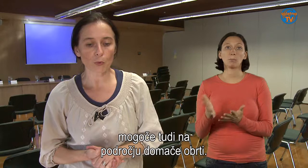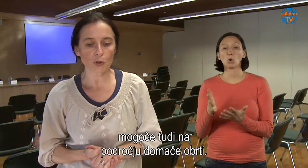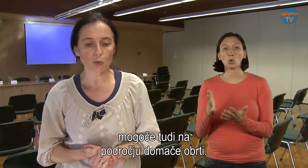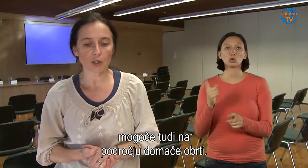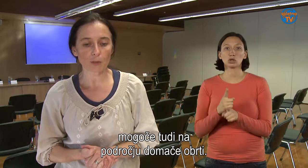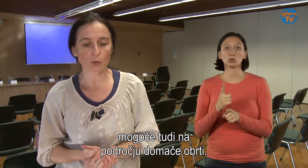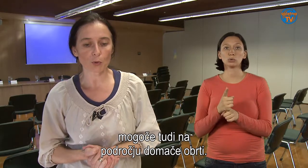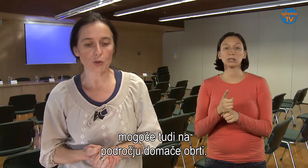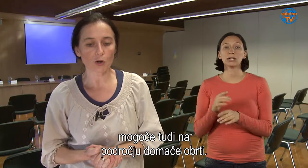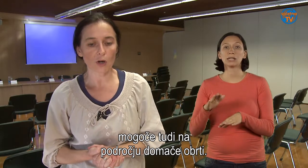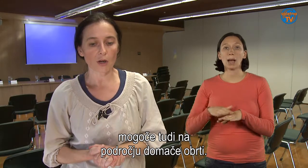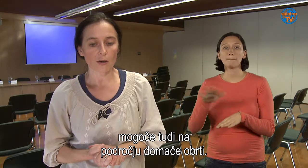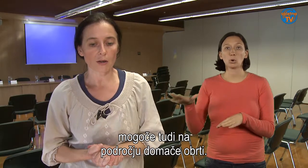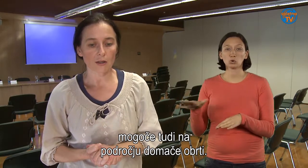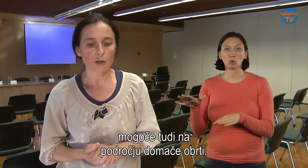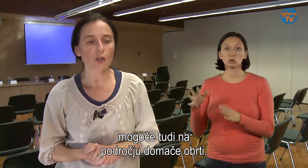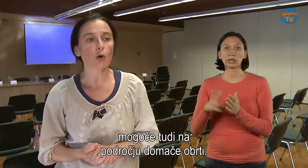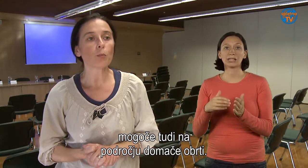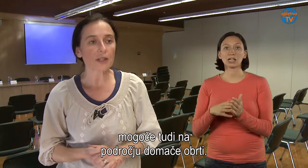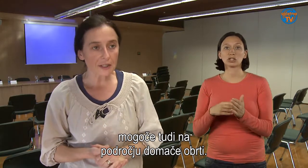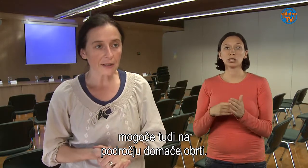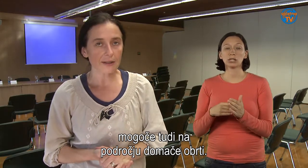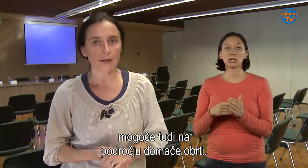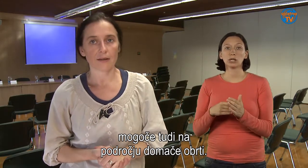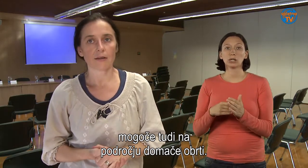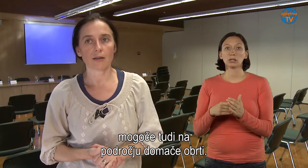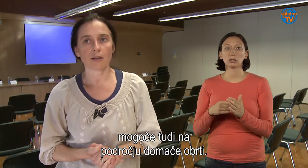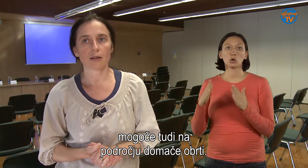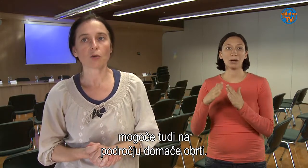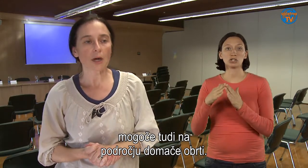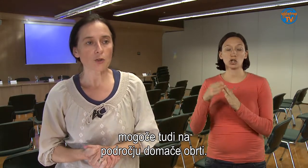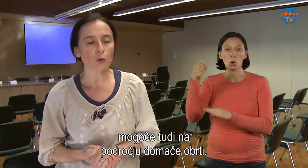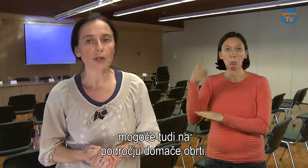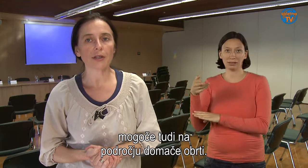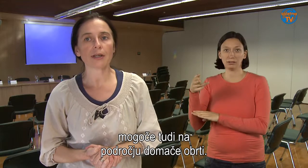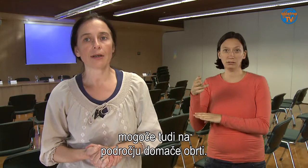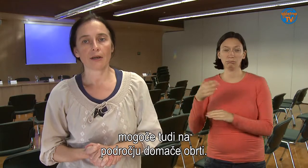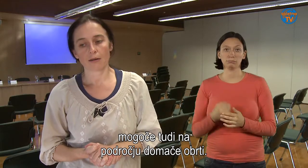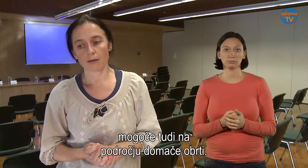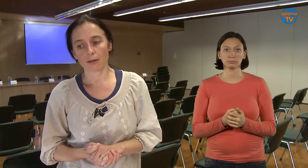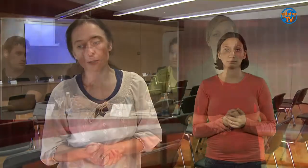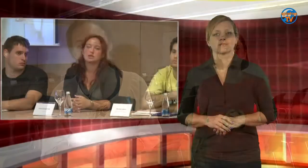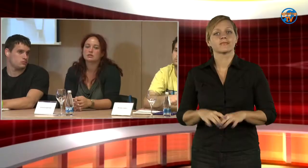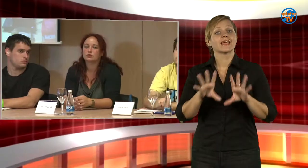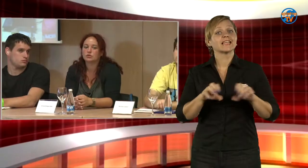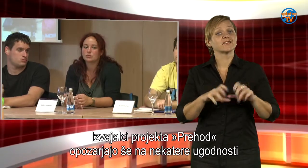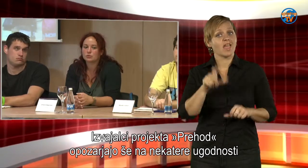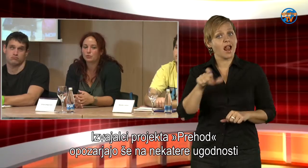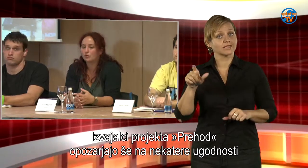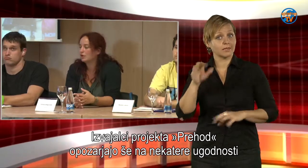mogoče tudi na področju kakšne obrti, domače obrti. Izvajalci